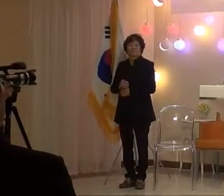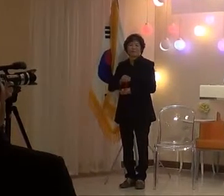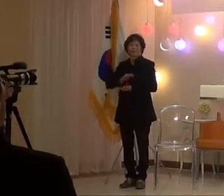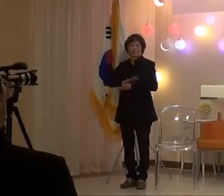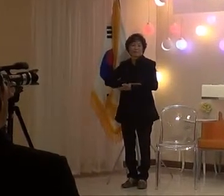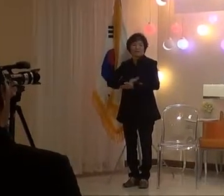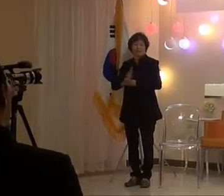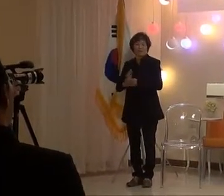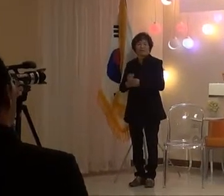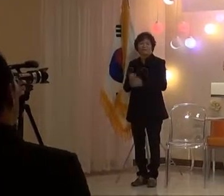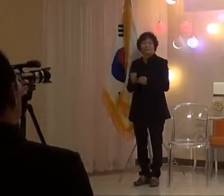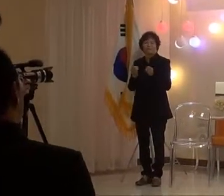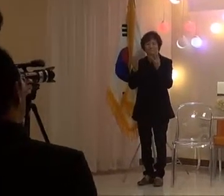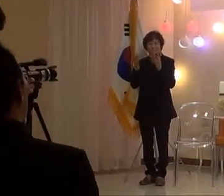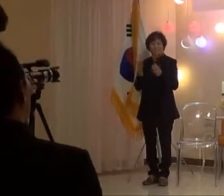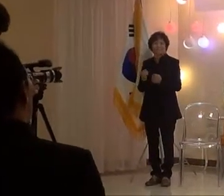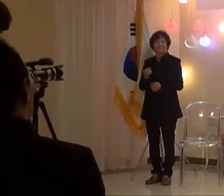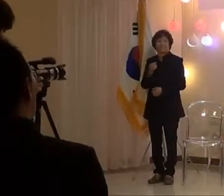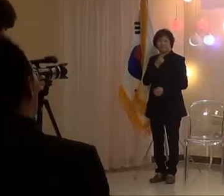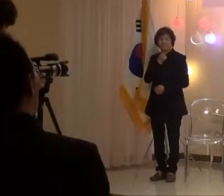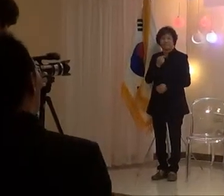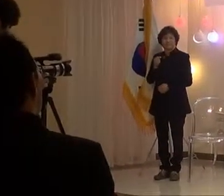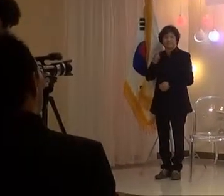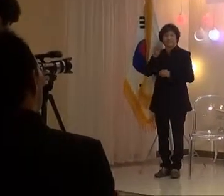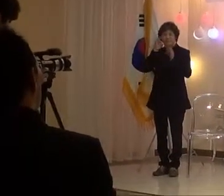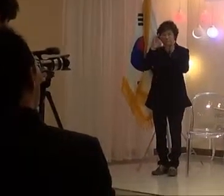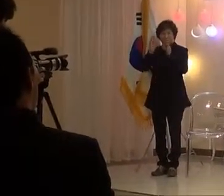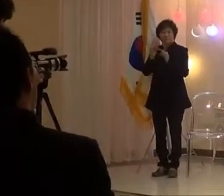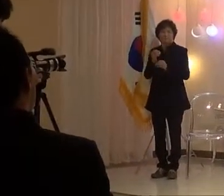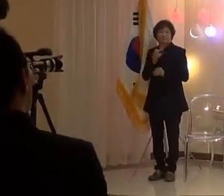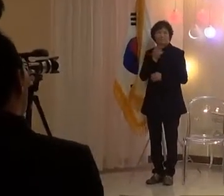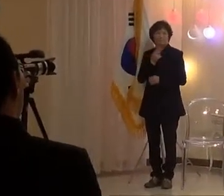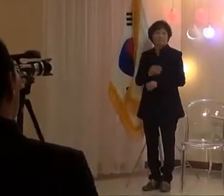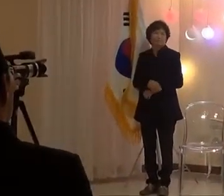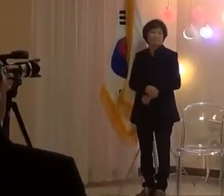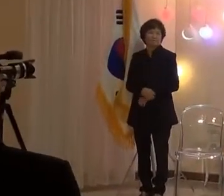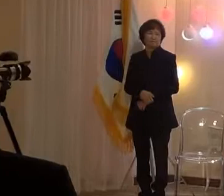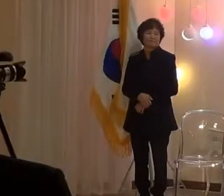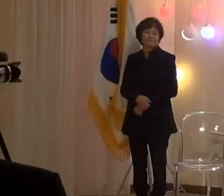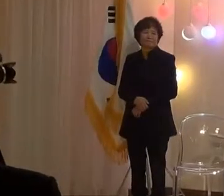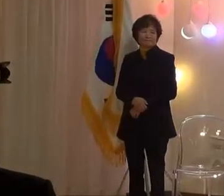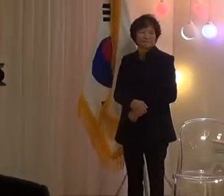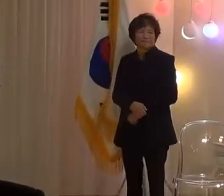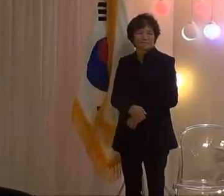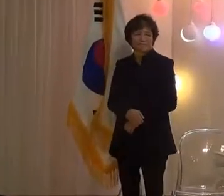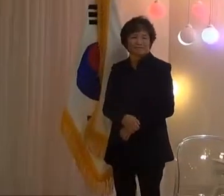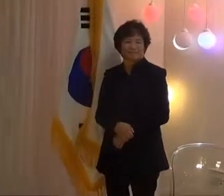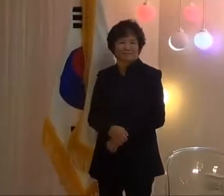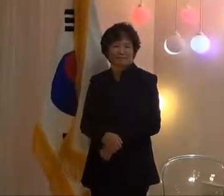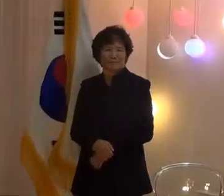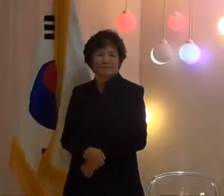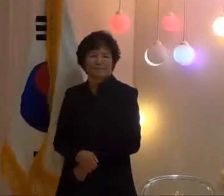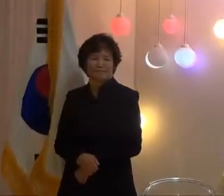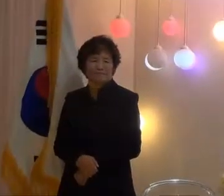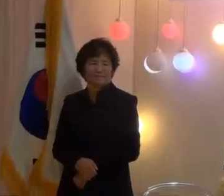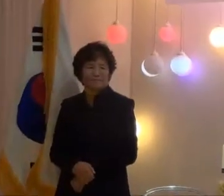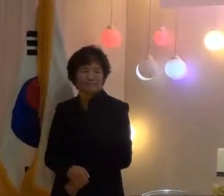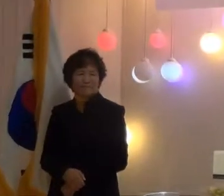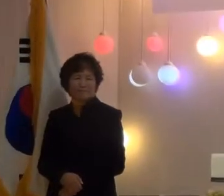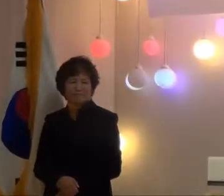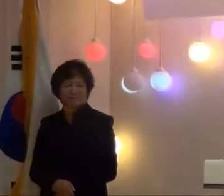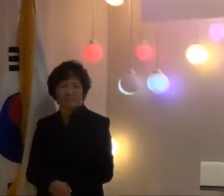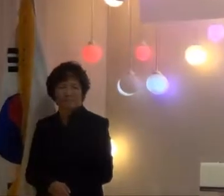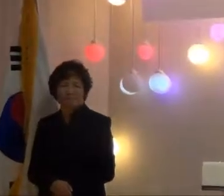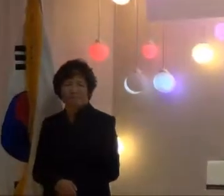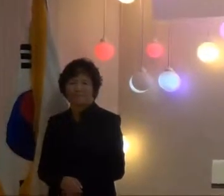적이 없습니다. 다 이렇게 정말 저를 아끼는 분들이 오셔가지고 제가 출판 기념을 했거든요. 그래서 저는 큰